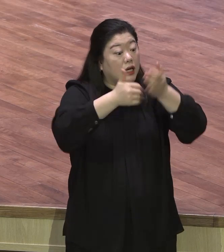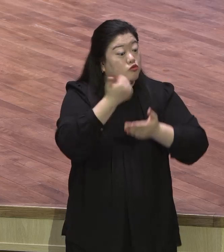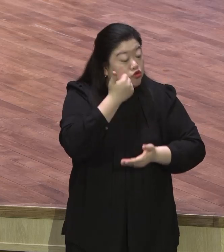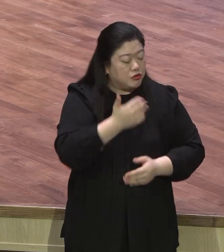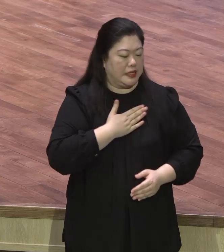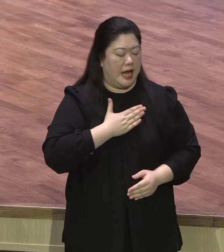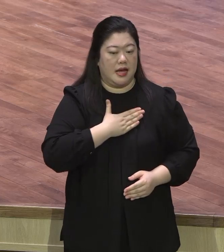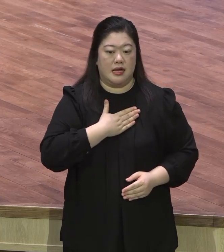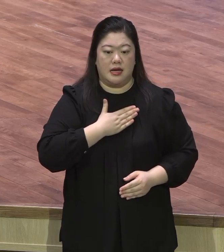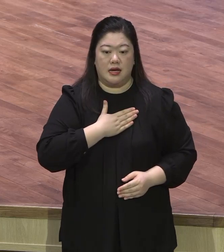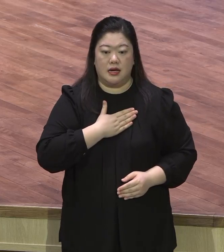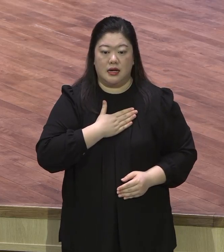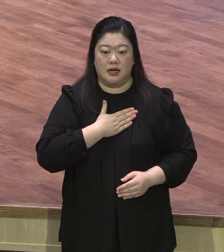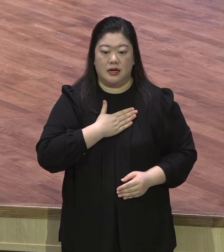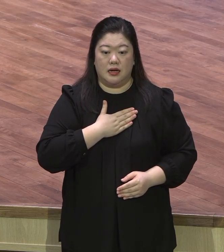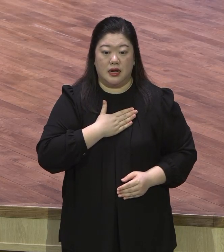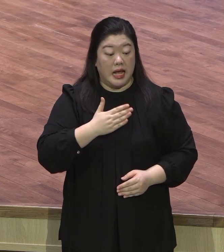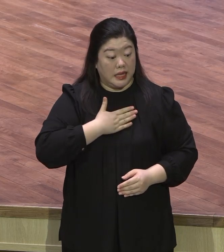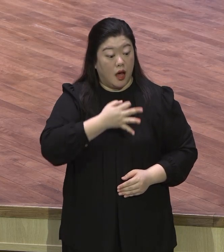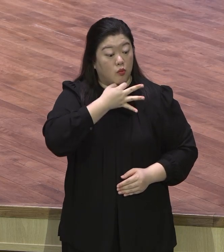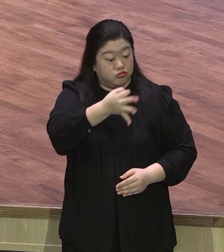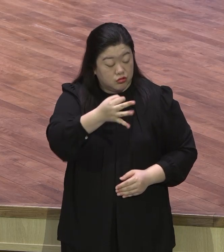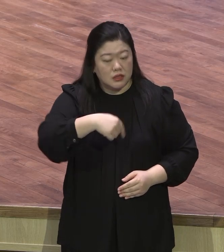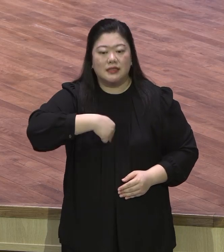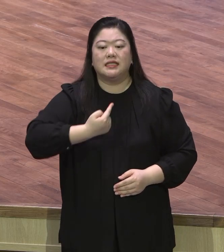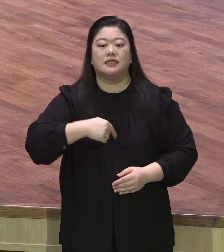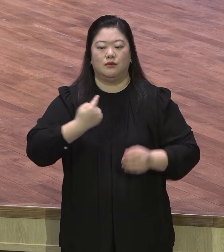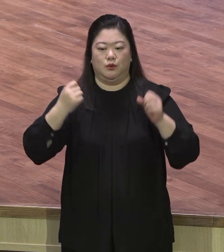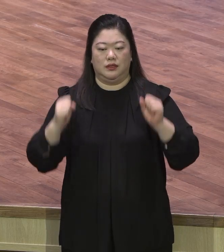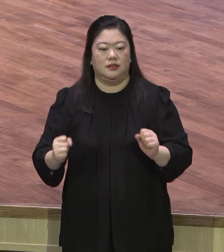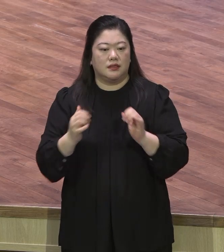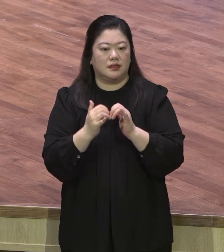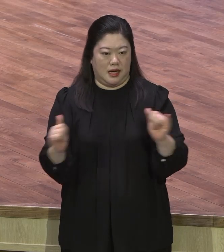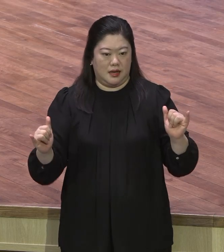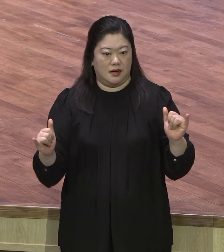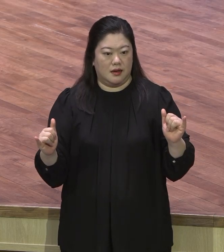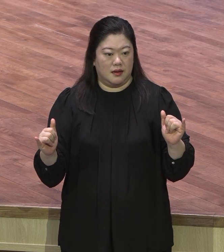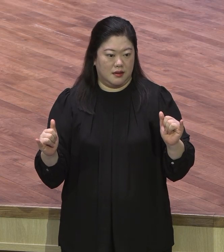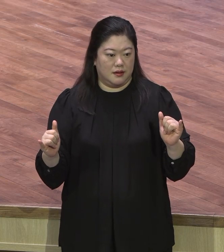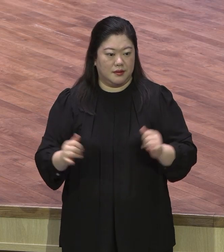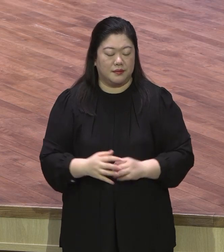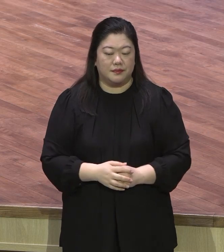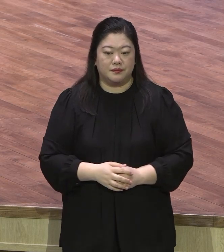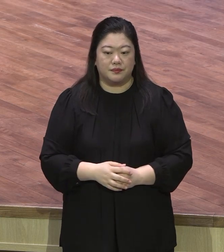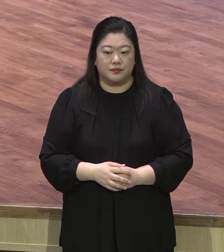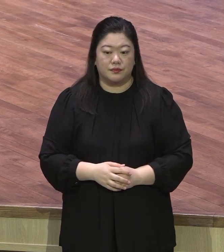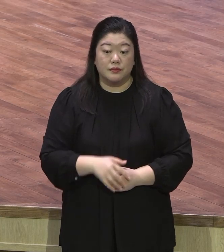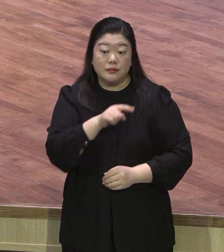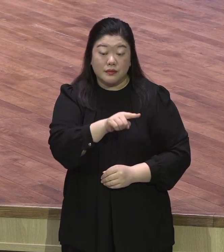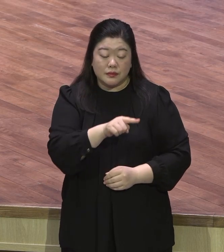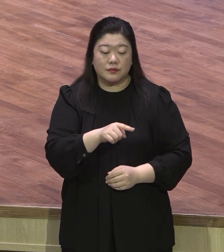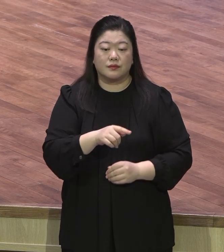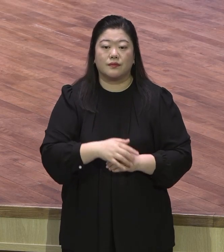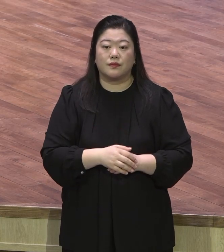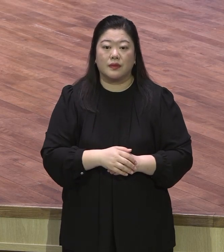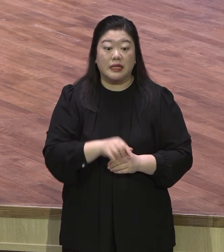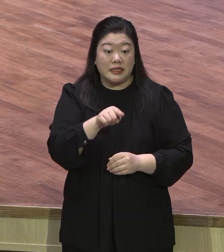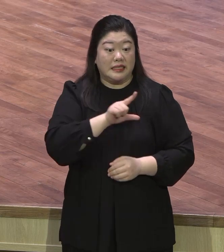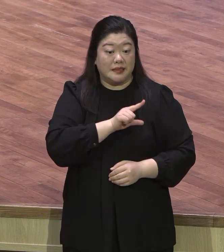기억할 나의 칭원이라. 그렇게 말씀을 하죠. 하나님께서 모세에게 가르쳐 주신 그 이름이 뭐예요?